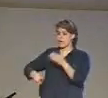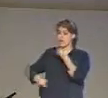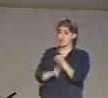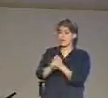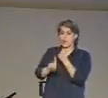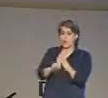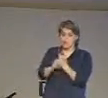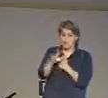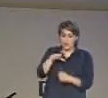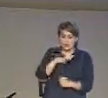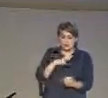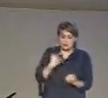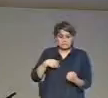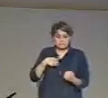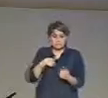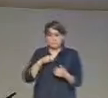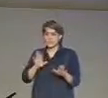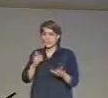se pueda prever.